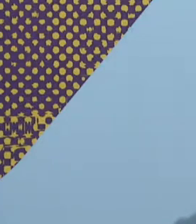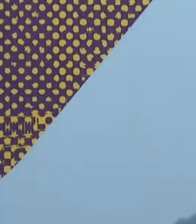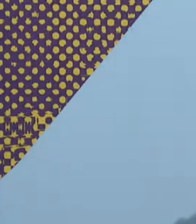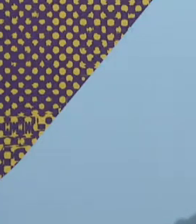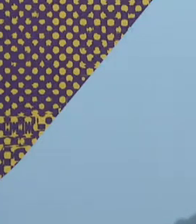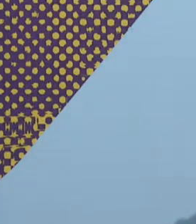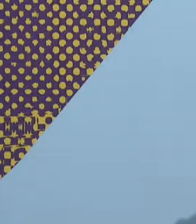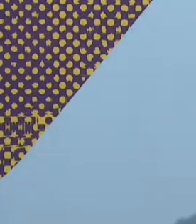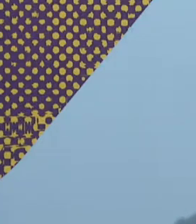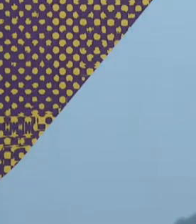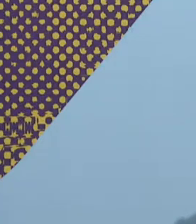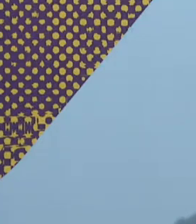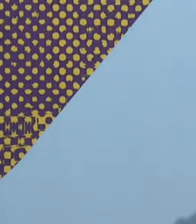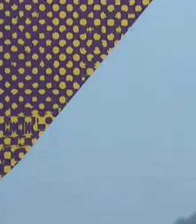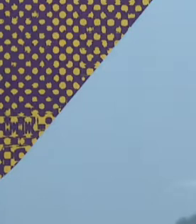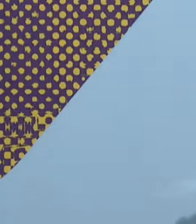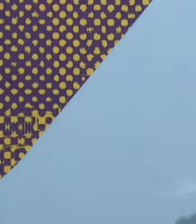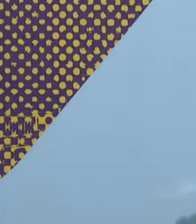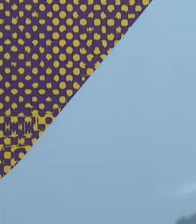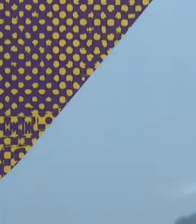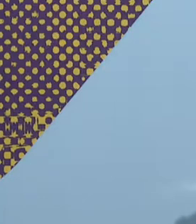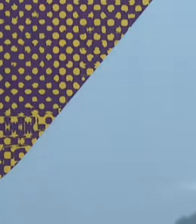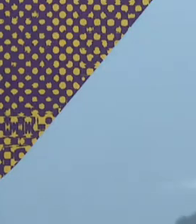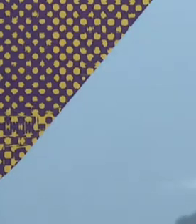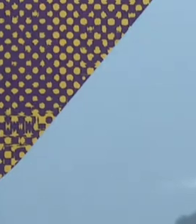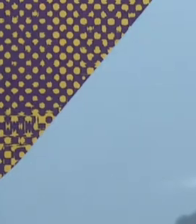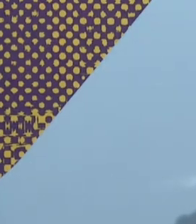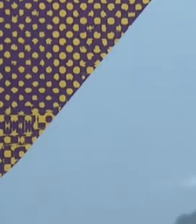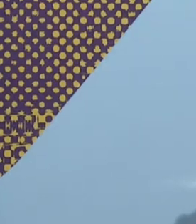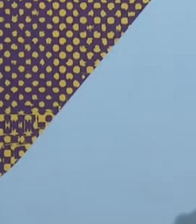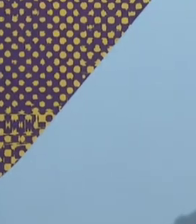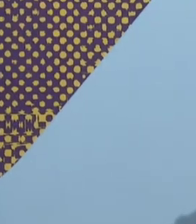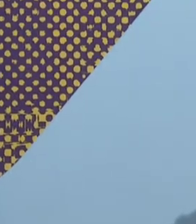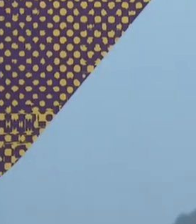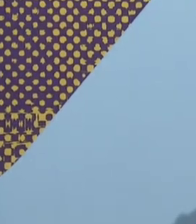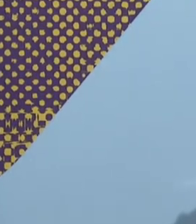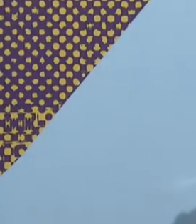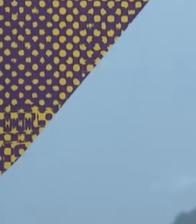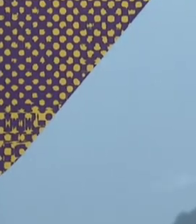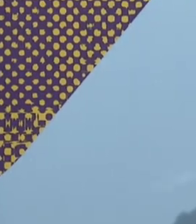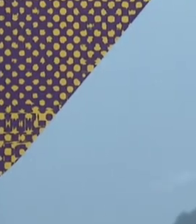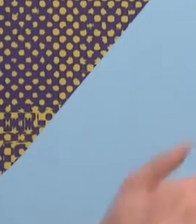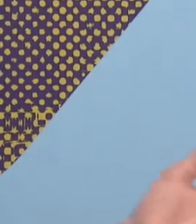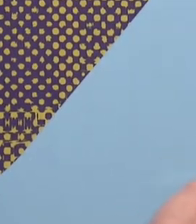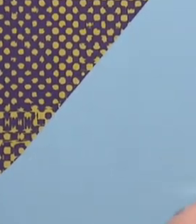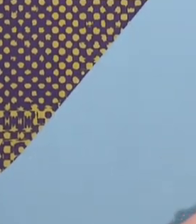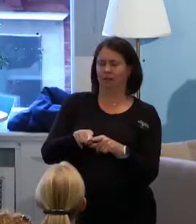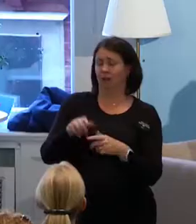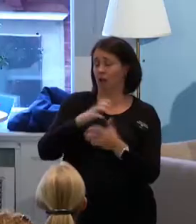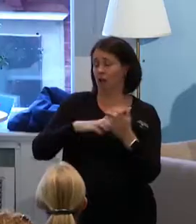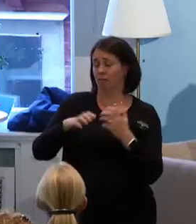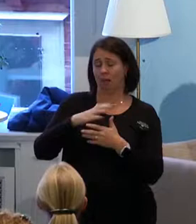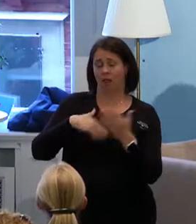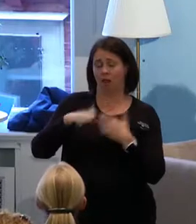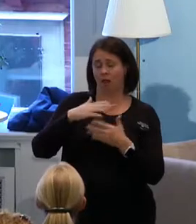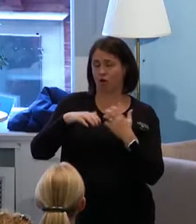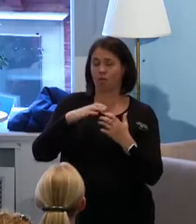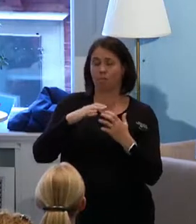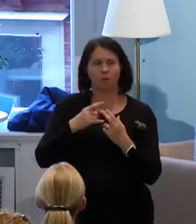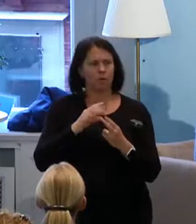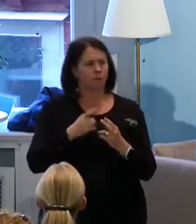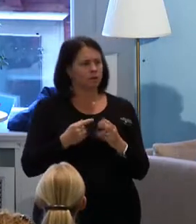och då, jag har fortfarande inte fattat riktigt hur min pension där borta fungerar. Det är en total djungel. Men om vi fick ett gemensamt system,